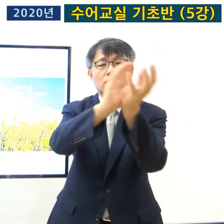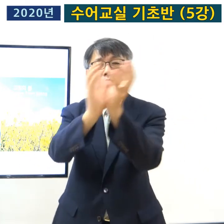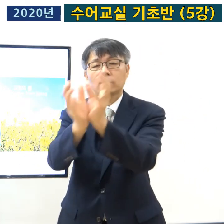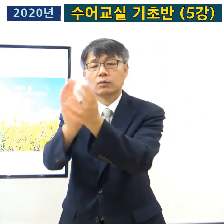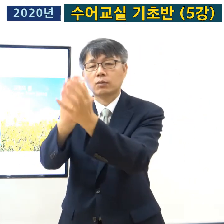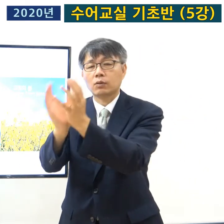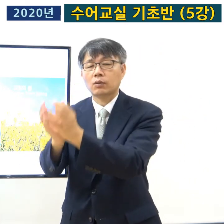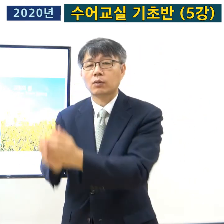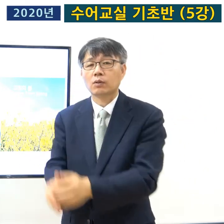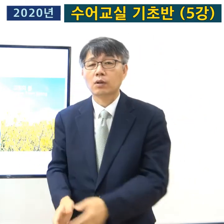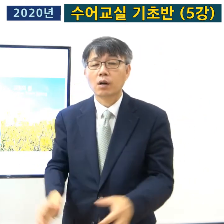살구꽃